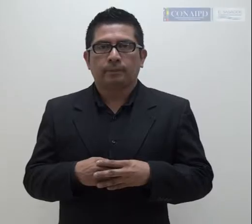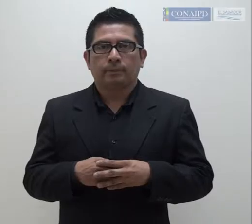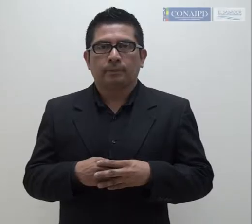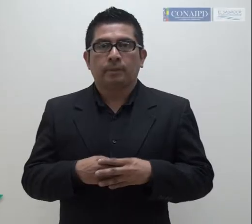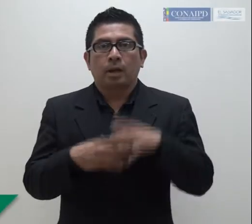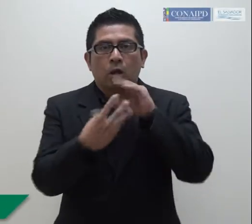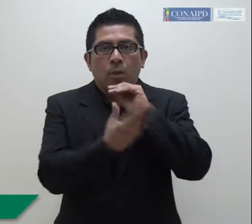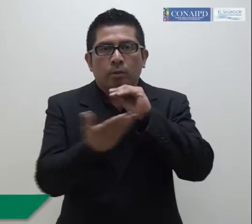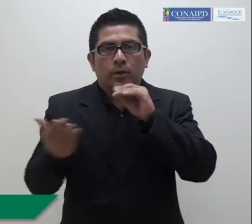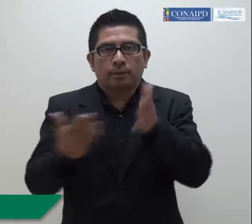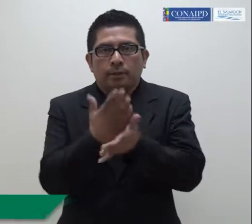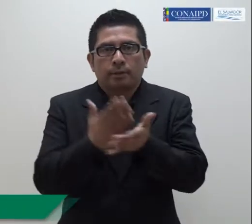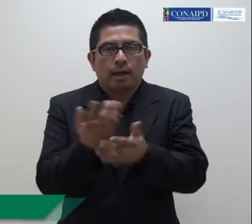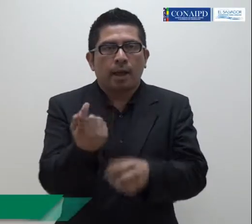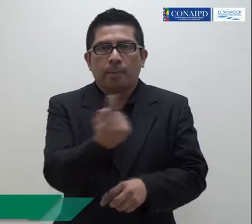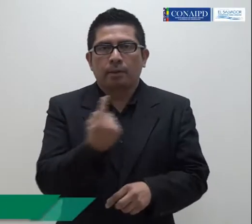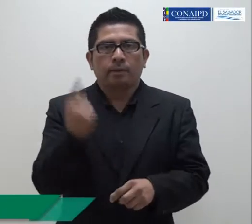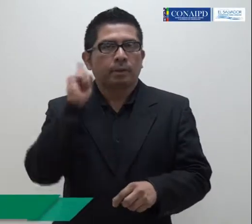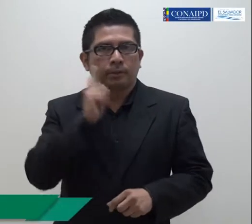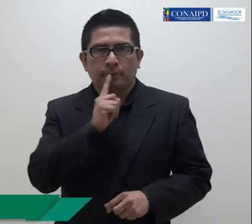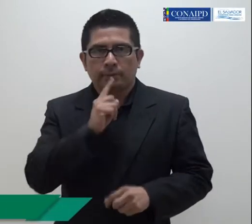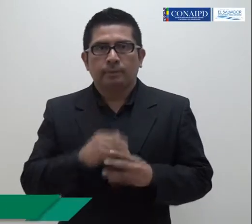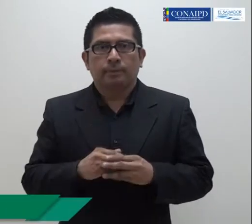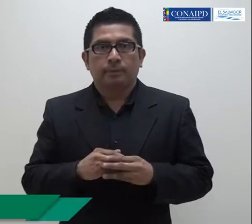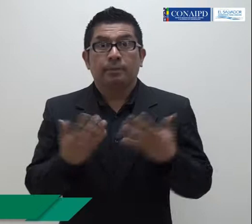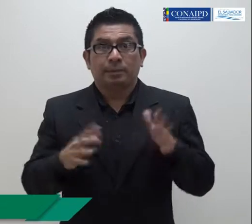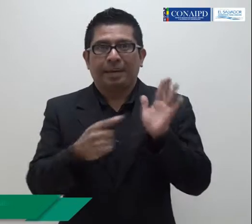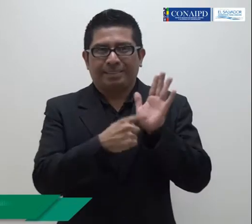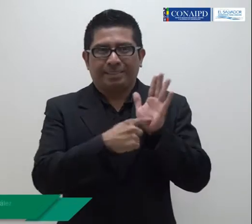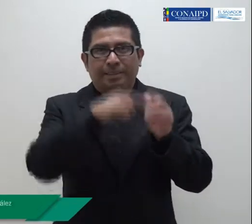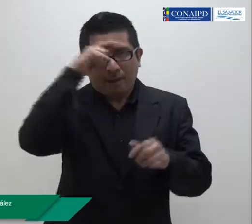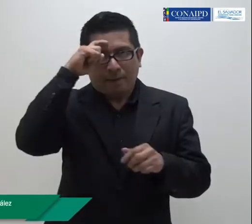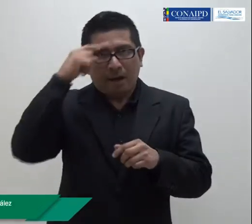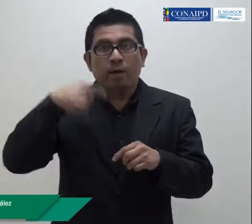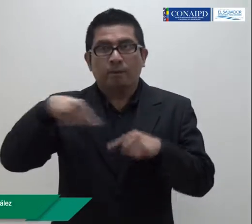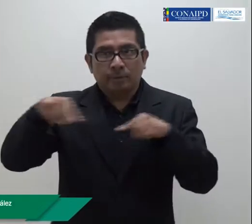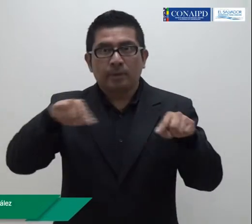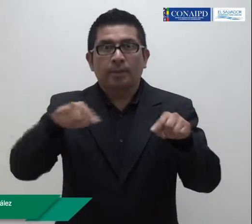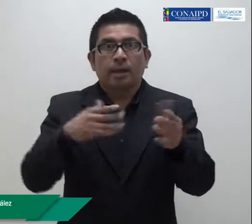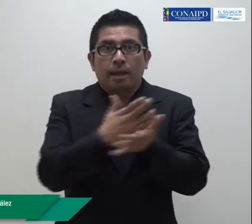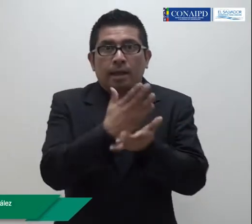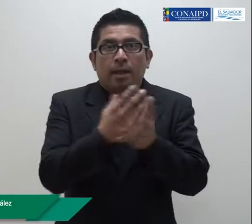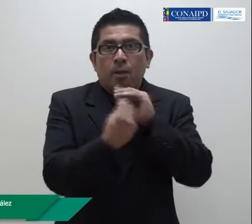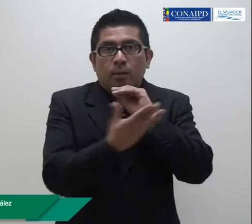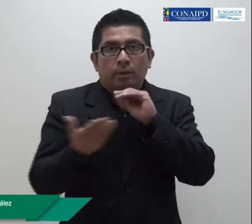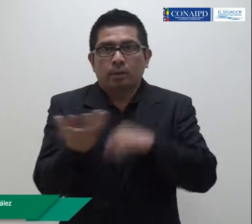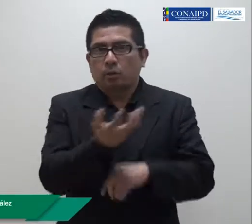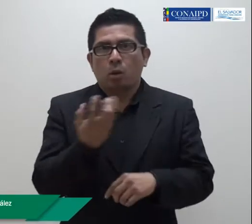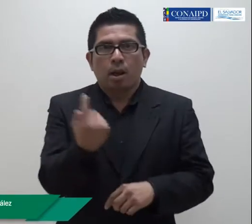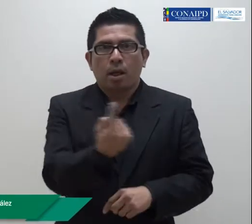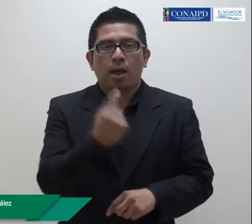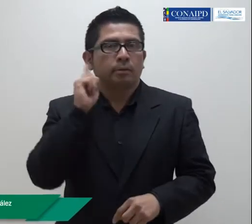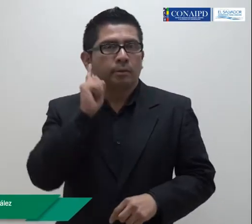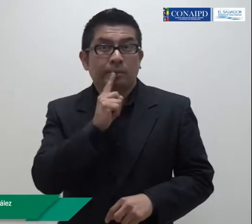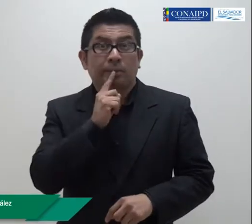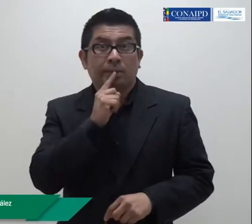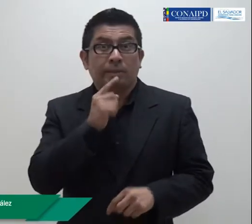Comunicación accesible a personas sordas. Como parte de las acciones de comunicación accesible a las personas sordas, el CONAIPD contrató en marzo